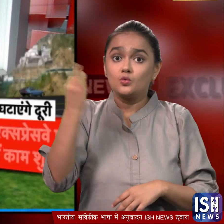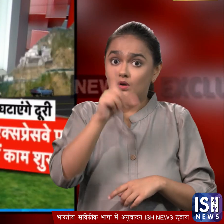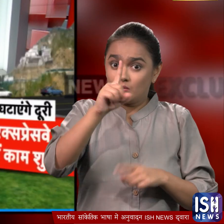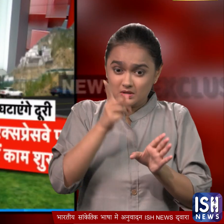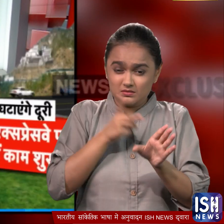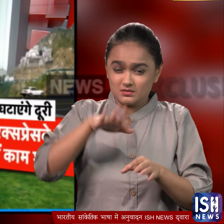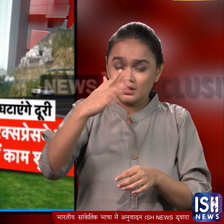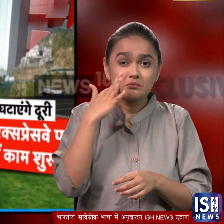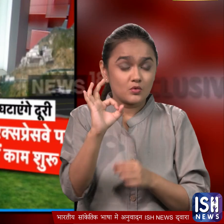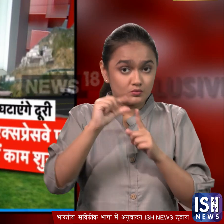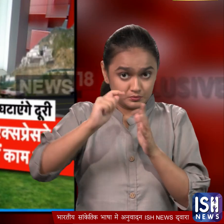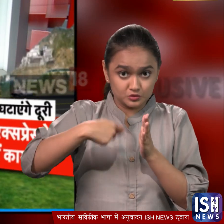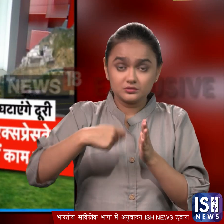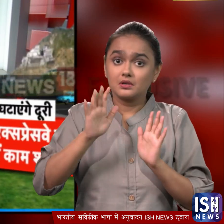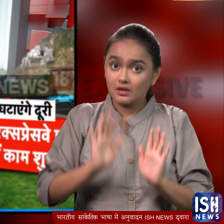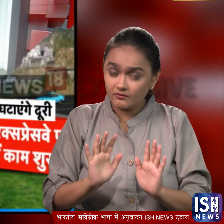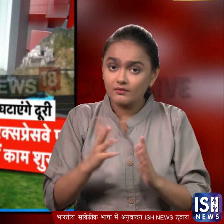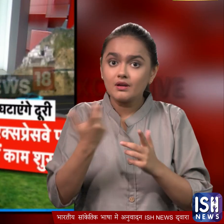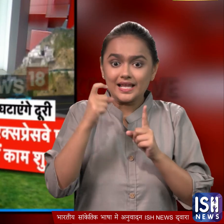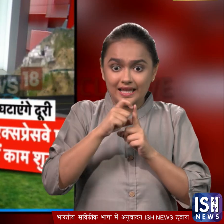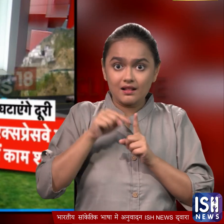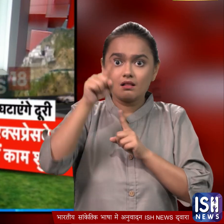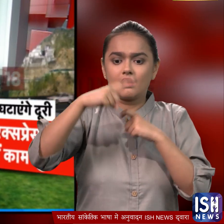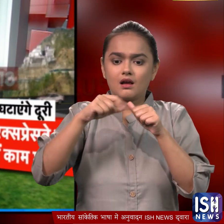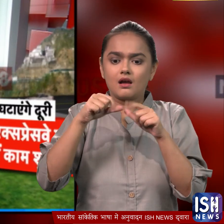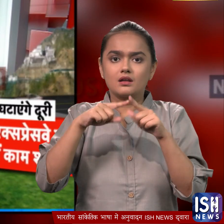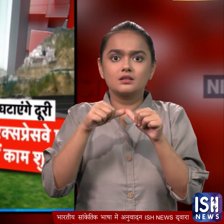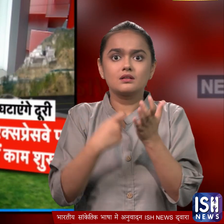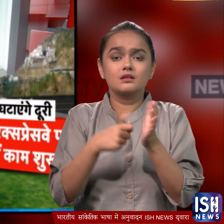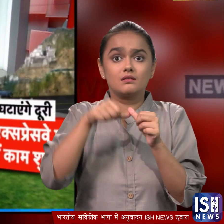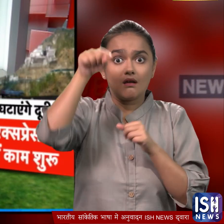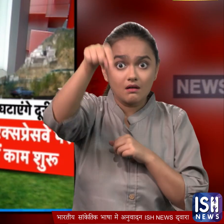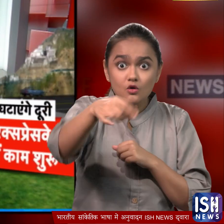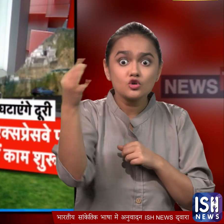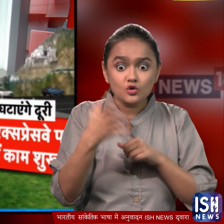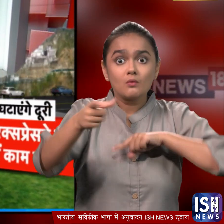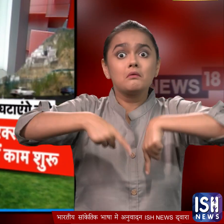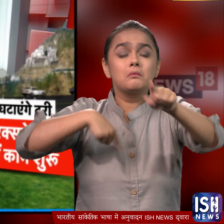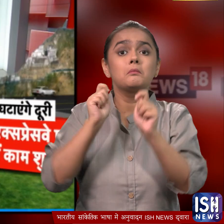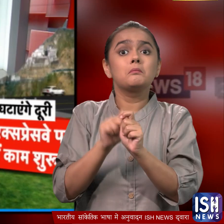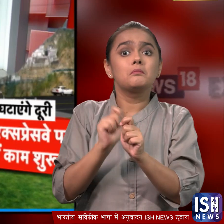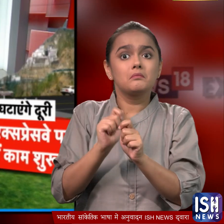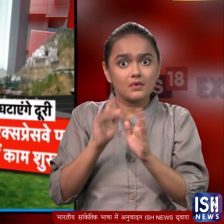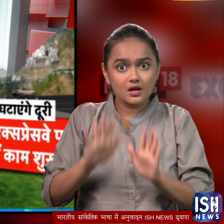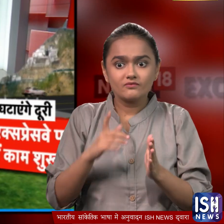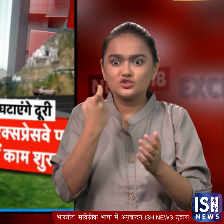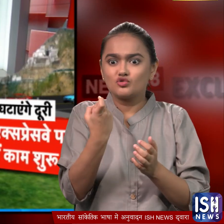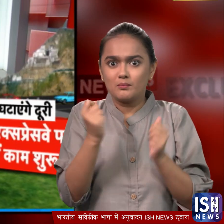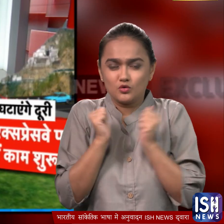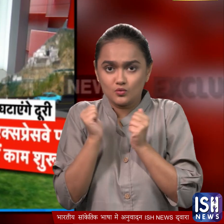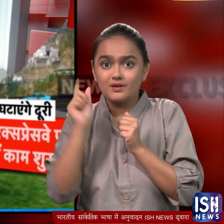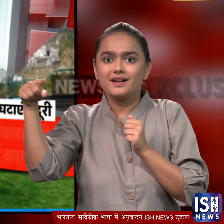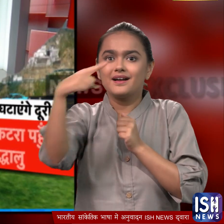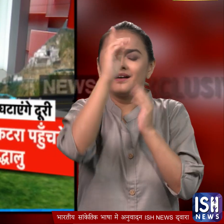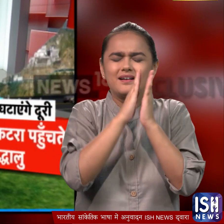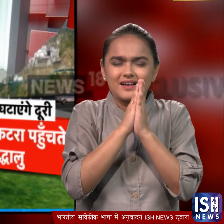प्रोजेक्ट पर भी अगले 2 साल में काम शुरू करने की योजना है, जिसके बाद दिल्ली से कटरा को जोड़ने के लिए नया एक्सप्रेसवे बनाया जाएगा। जम्मू के